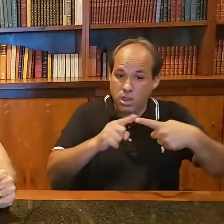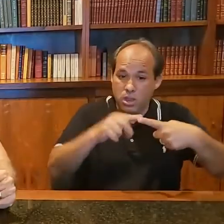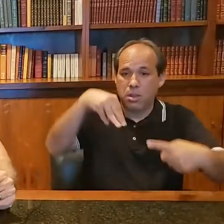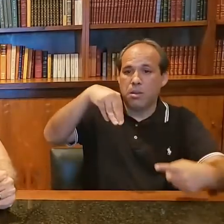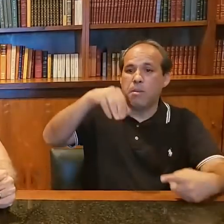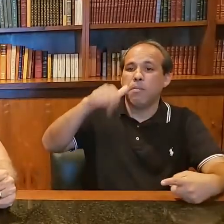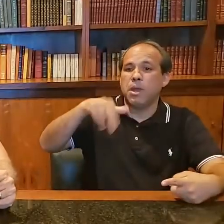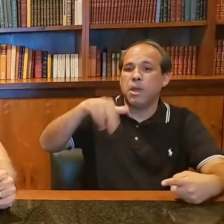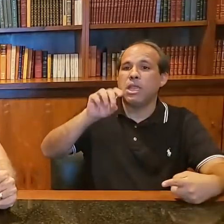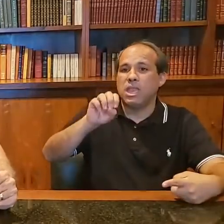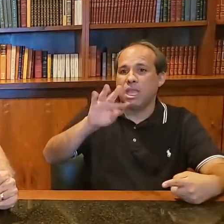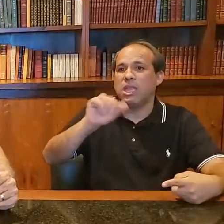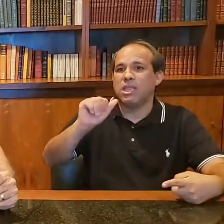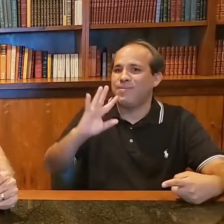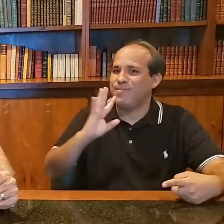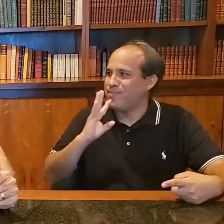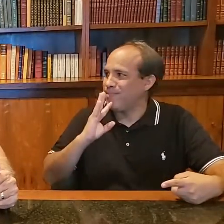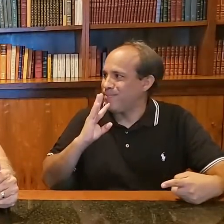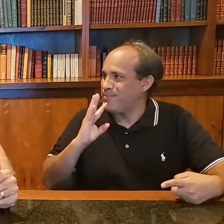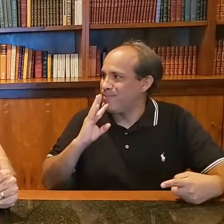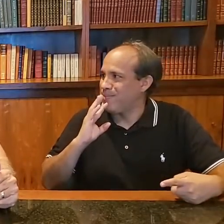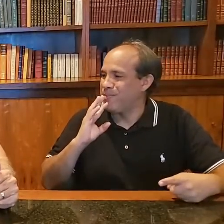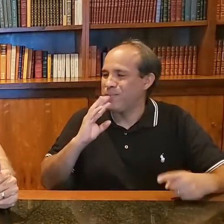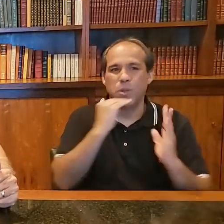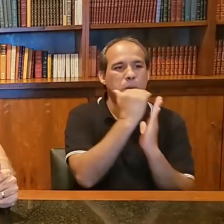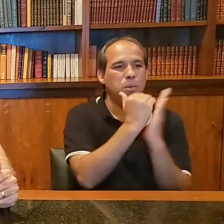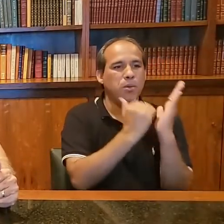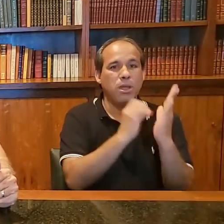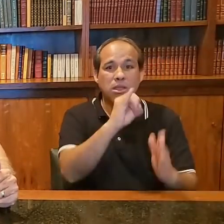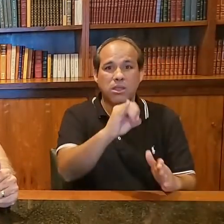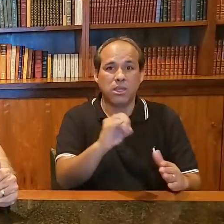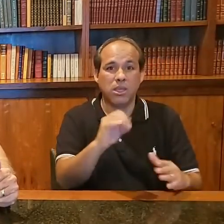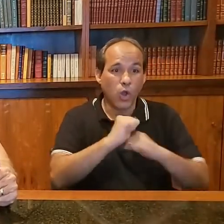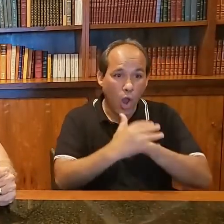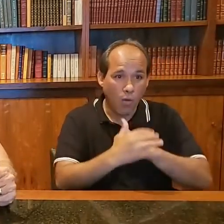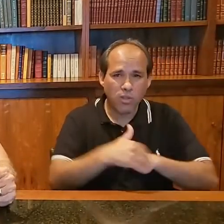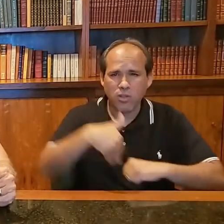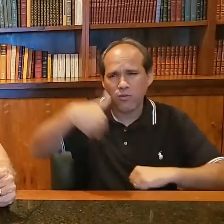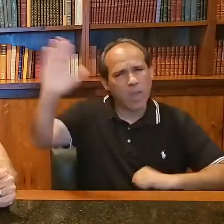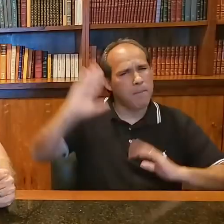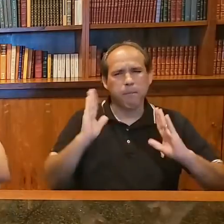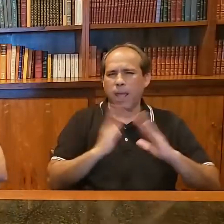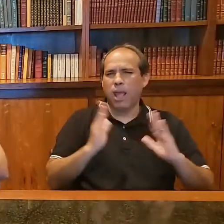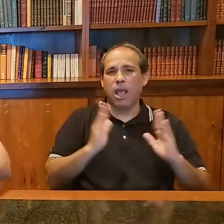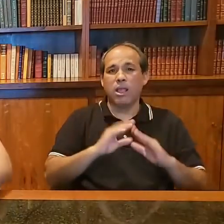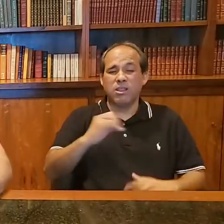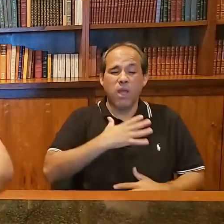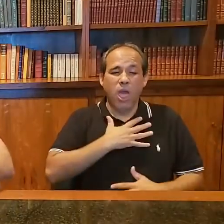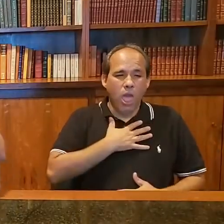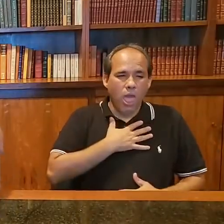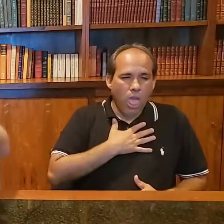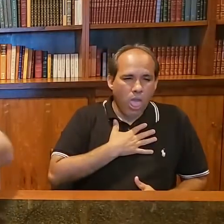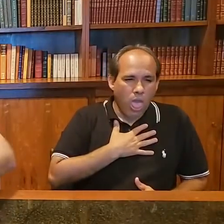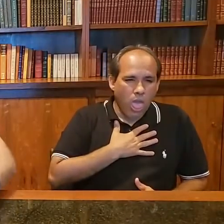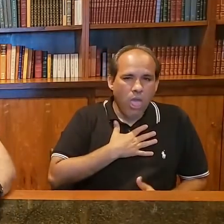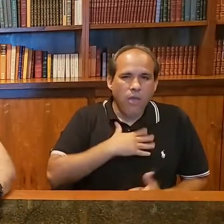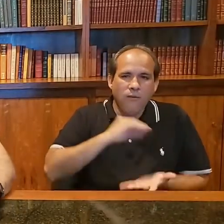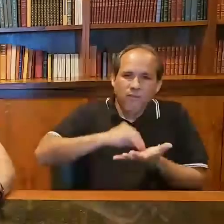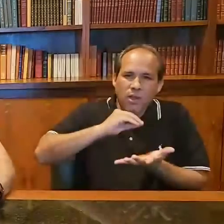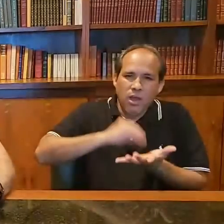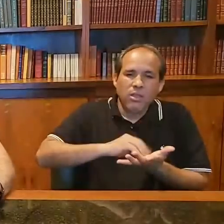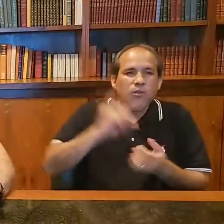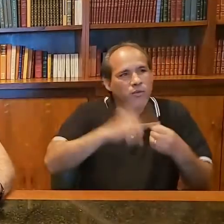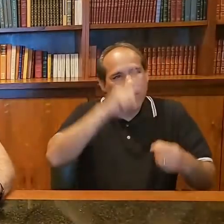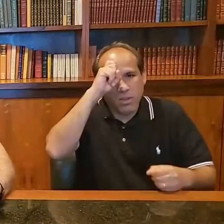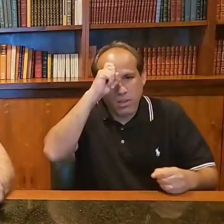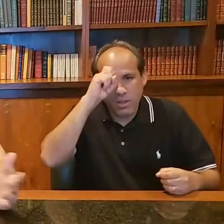Mandetta. Mandetta é aquele do protocolo, tá com Covid, cara? Vai para casa, quando estiver sentindo falta de ar, vai para o hospital. Para ser o